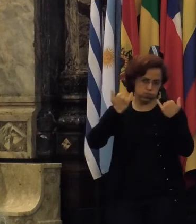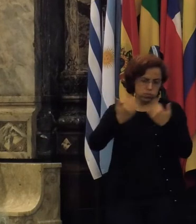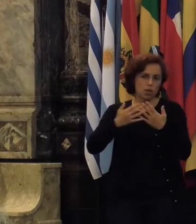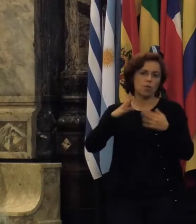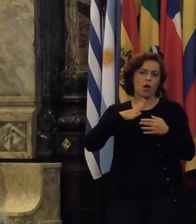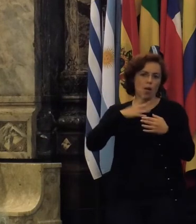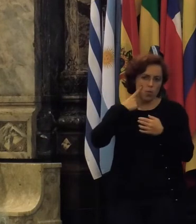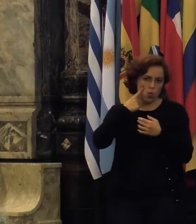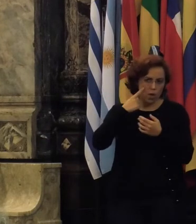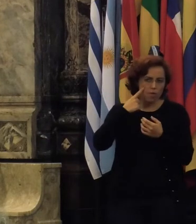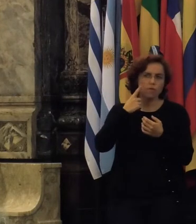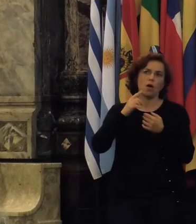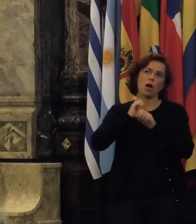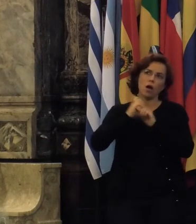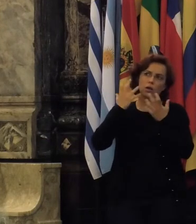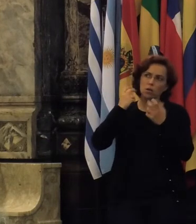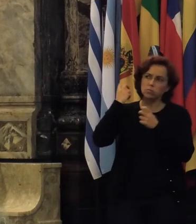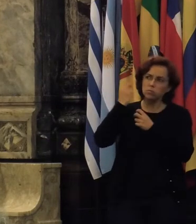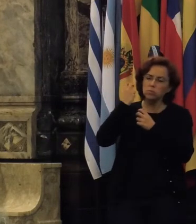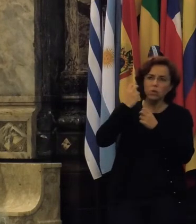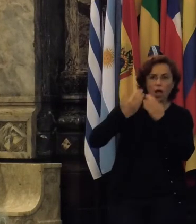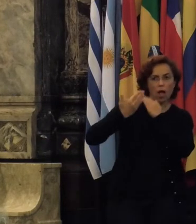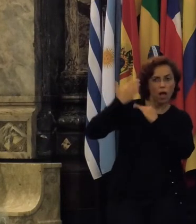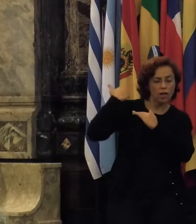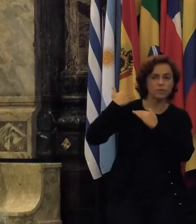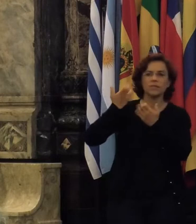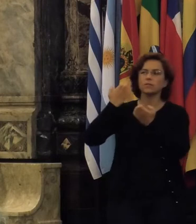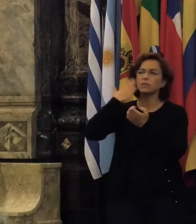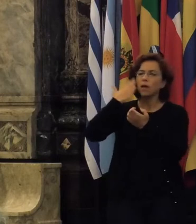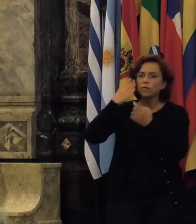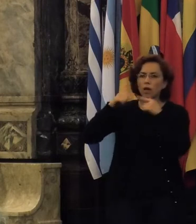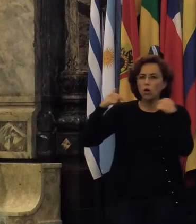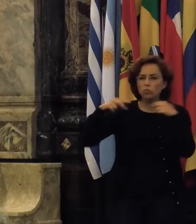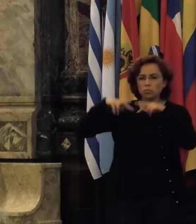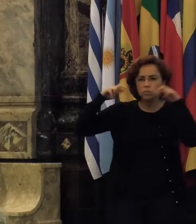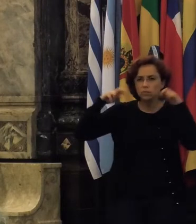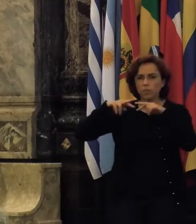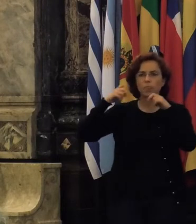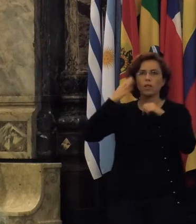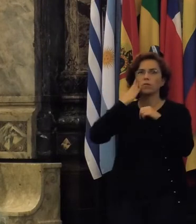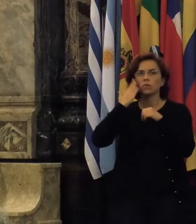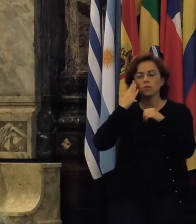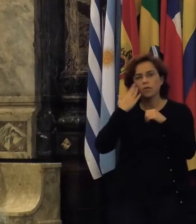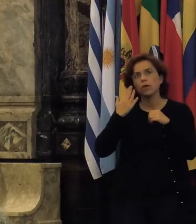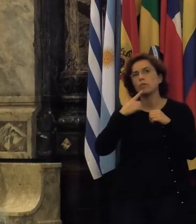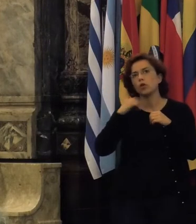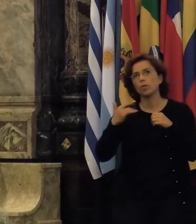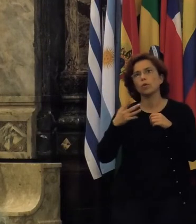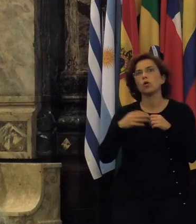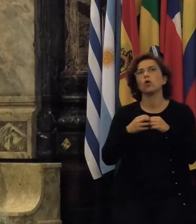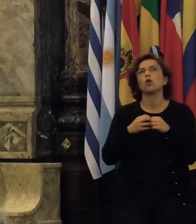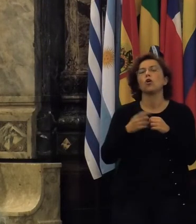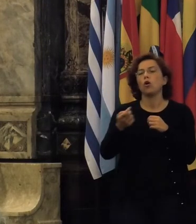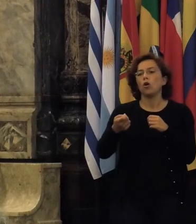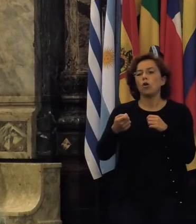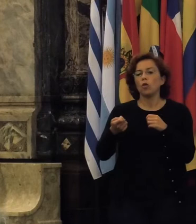hubo experimentos en los cuales se buscaba, ¿no?, saber determinadas cosas, como por ejemplo, bueno, dame dos